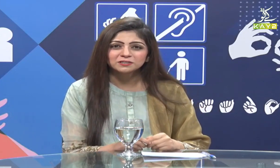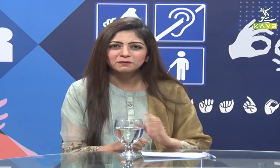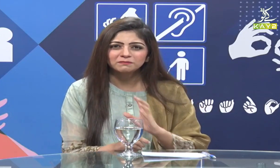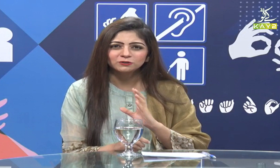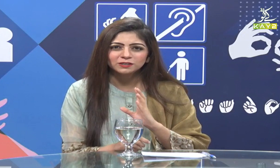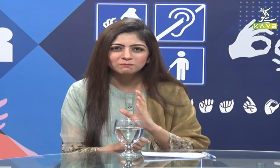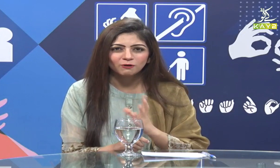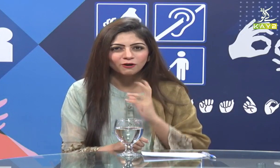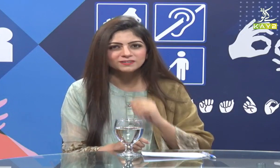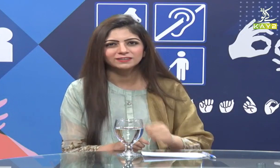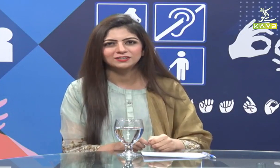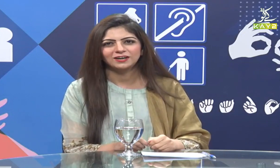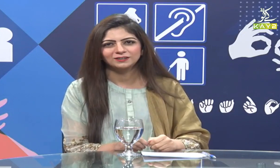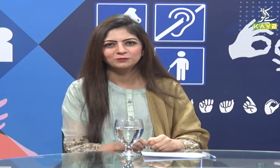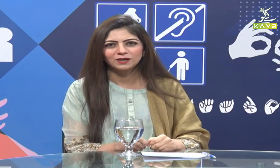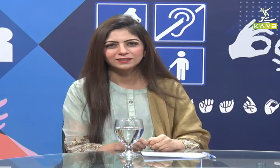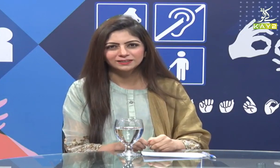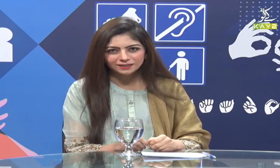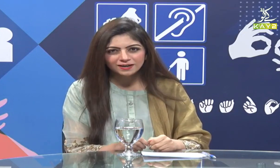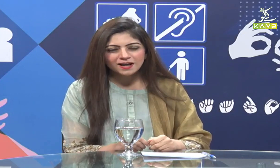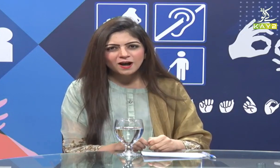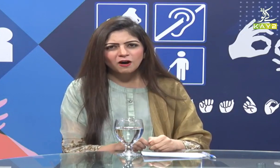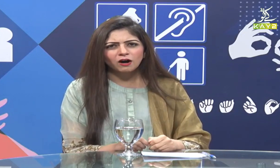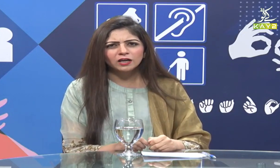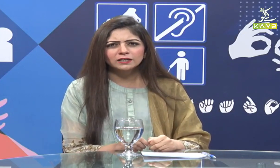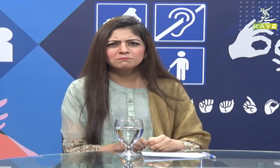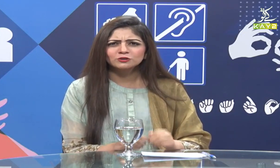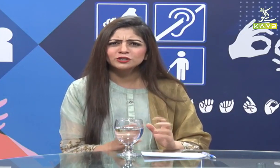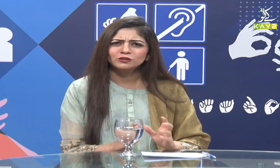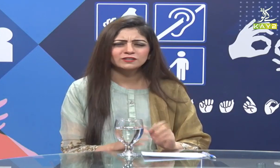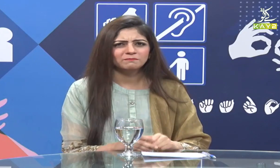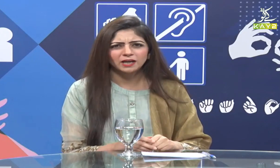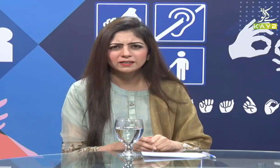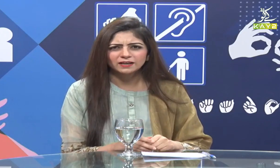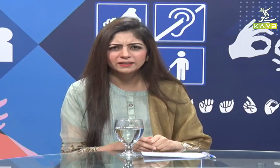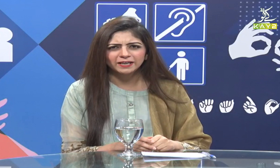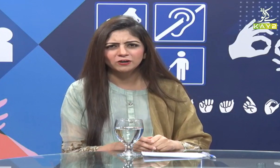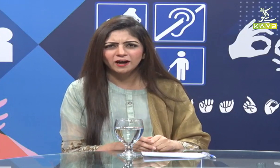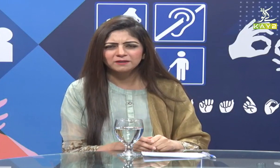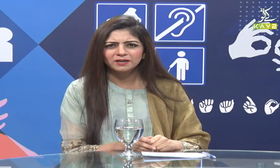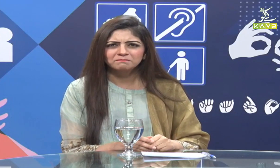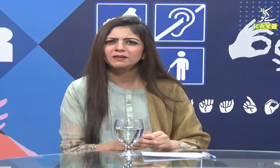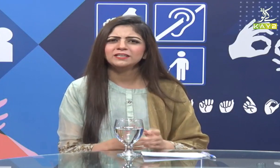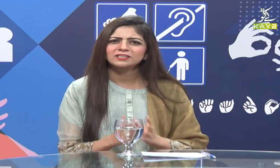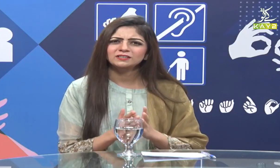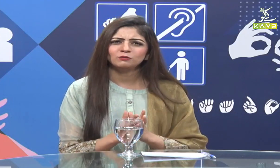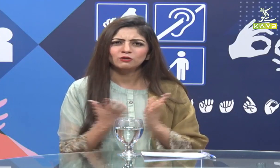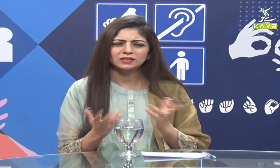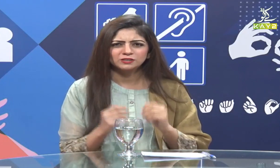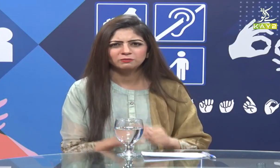बचपन में तो ये बहुत ज़्यादा शरारती हुआ करता था और मुझे तो इसने बड़ा ही तंग किया है और घर में मेरी चीज़ें तो बहुत ज़्यादा छुपाई